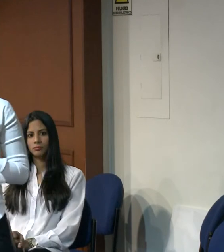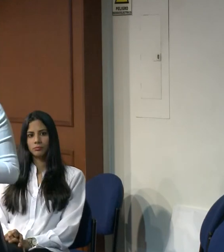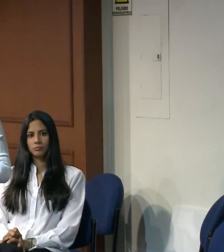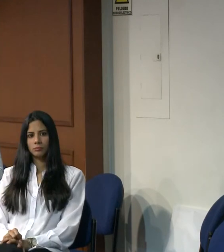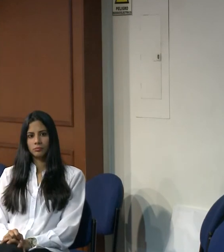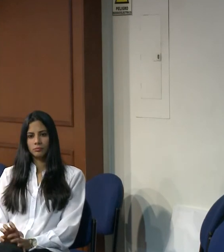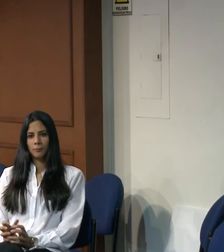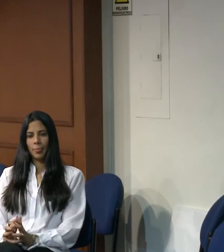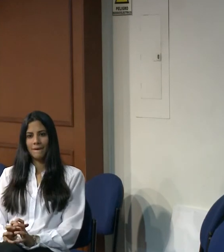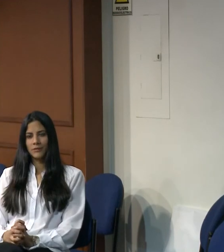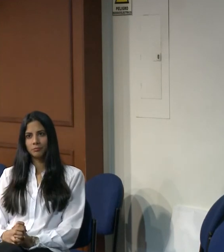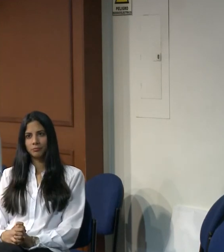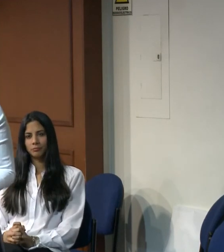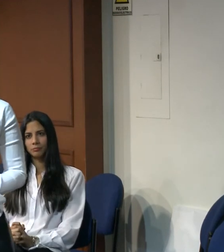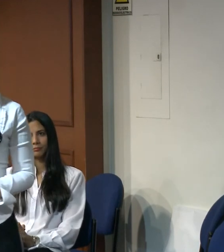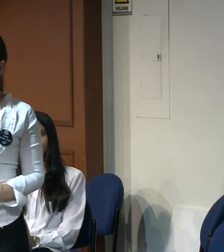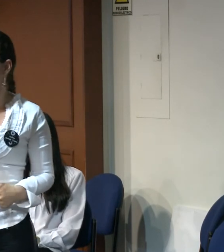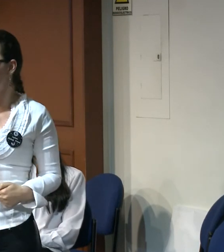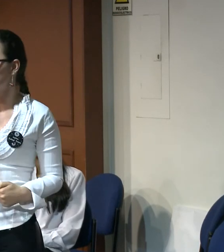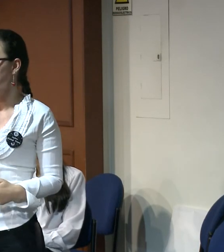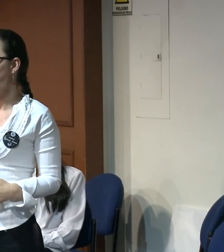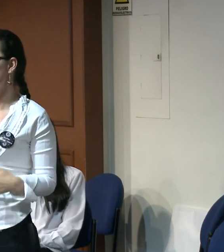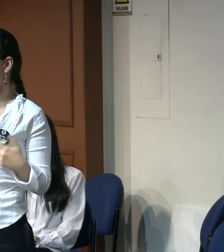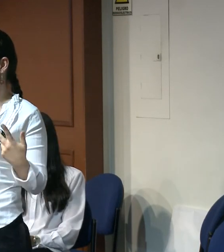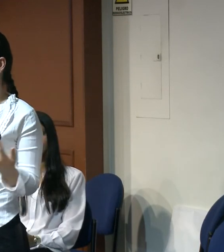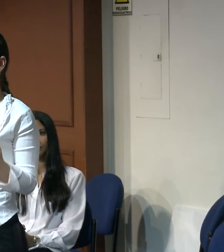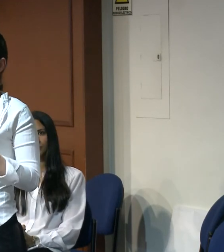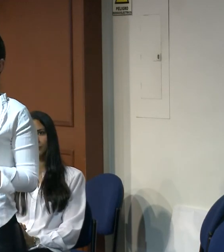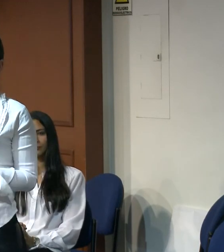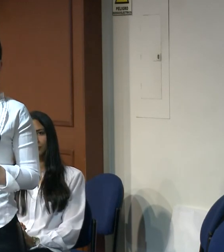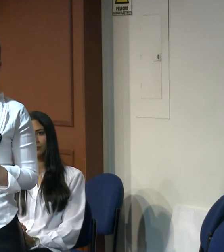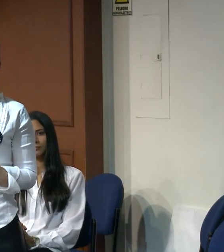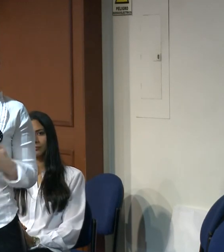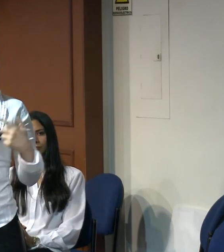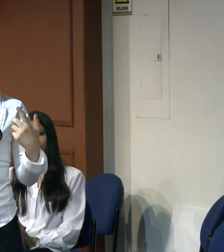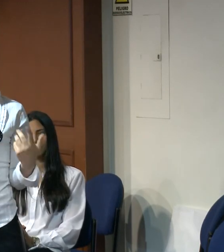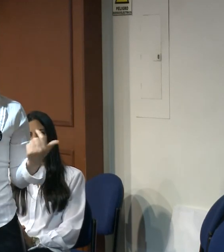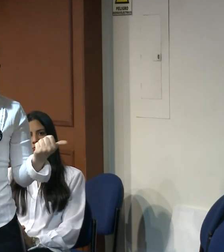del Museo del Espacio se habla de las cosmovisiones del universo.